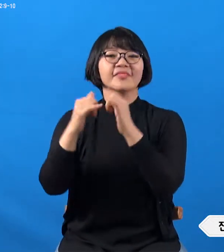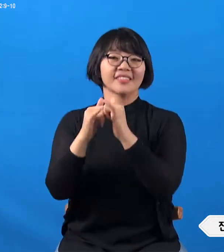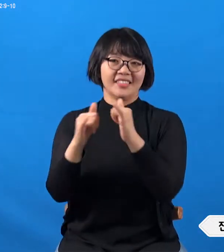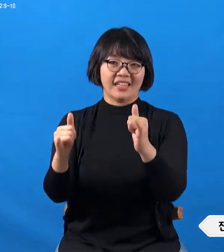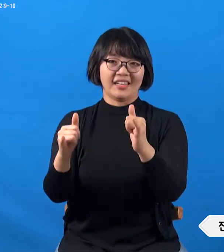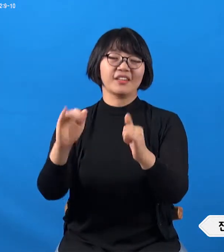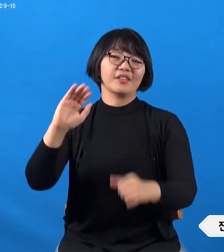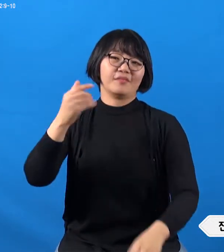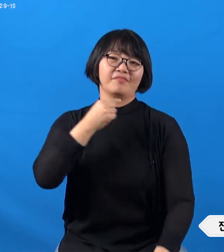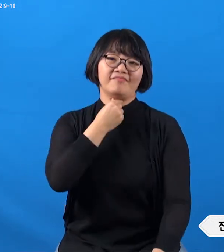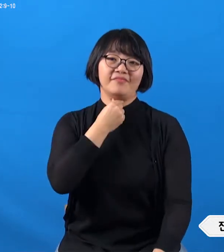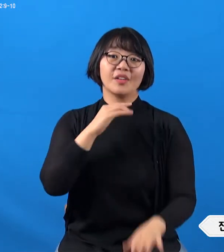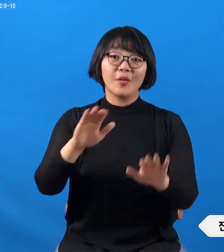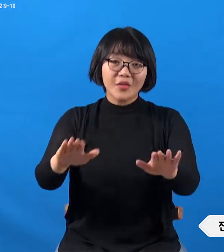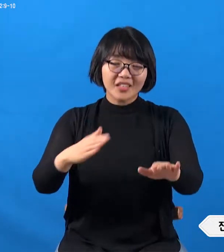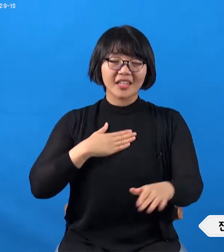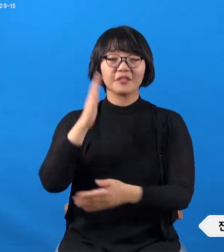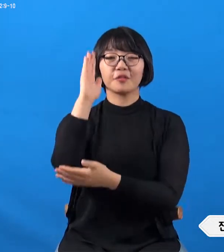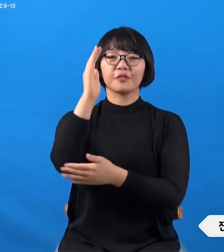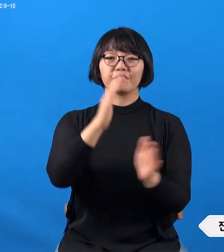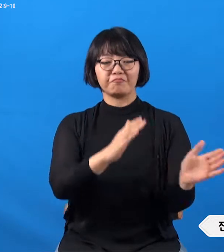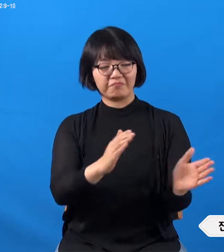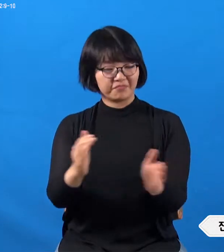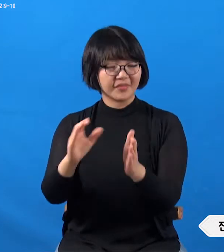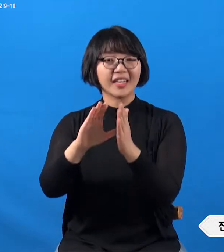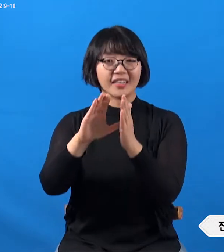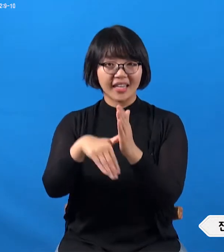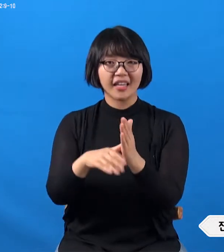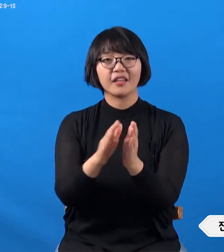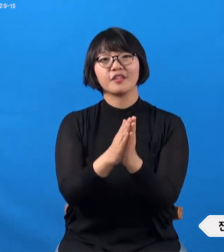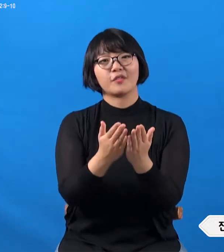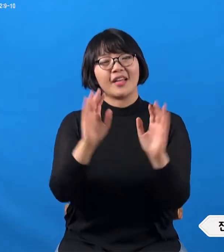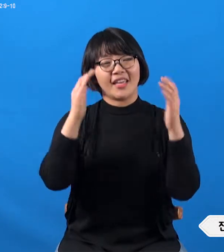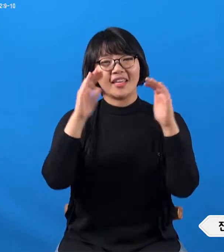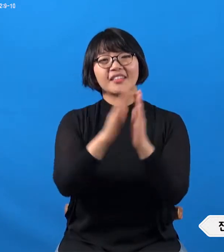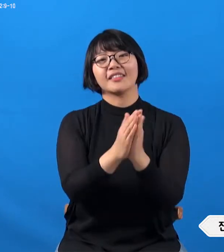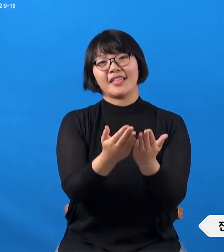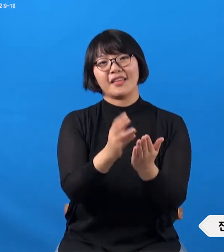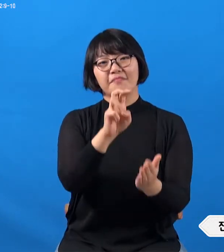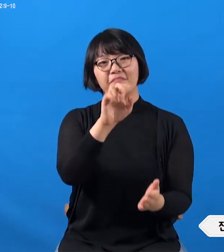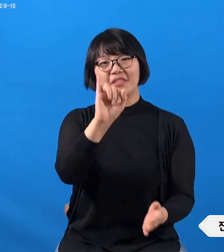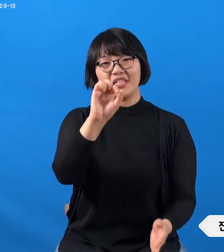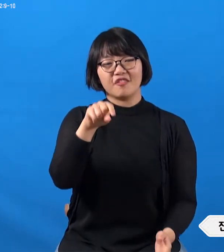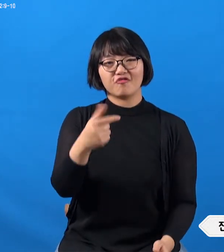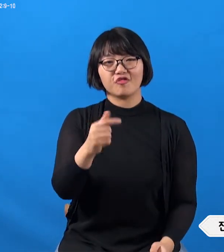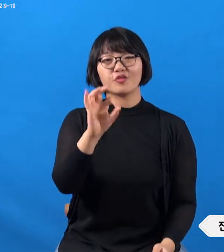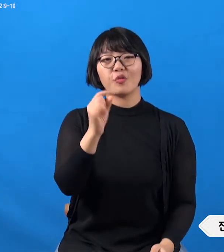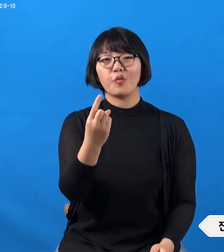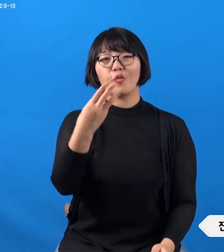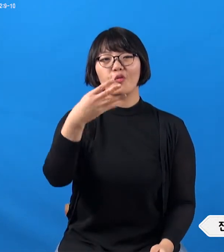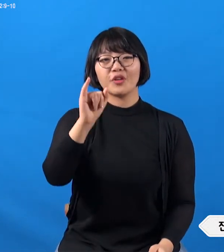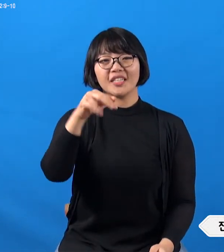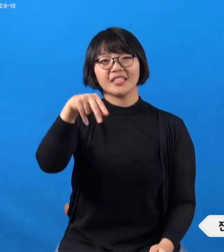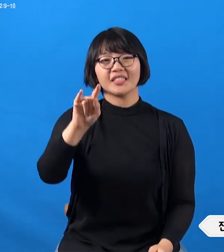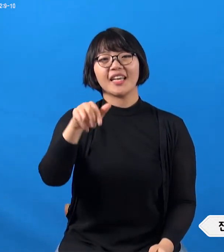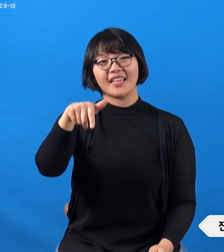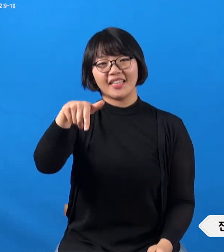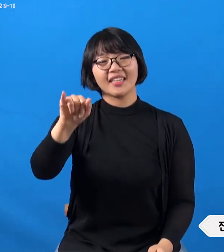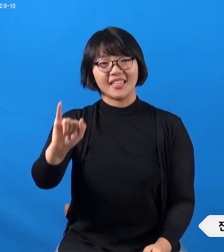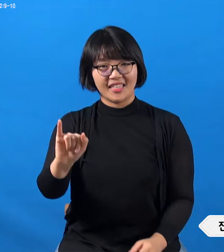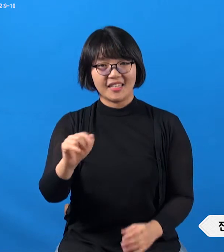보면서 안데르센 동화의 미운 오리 새끼가 생각이 납니다. 너무나 유명한 이